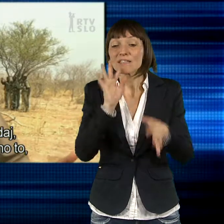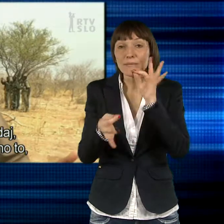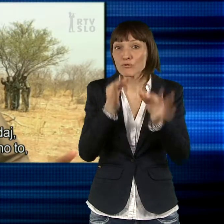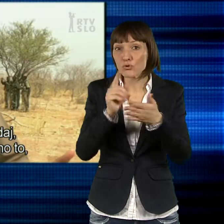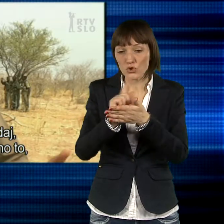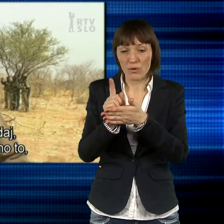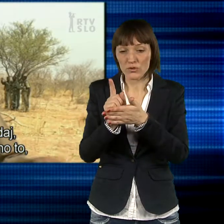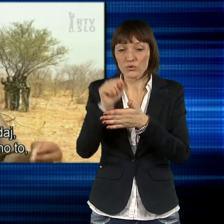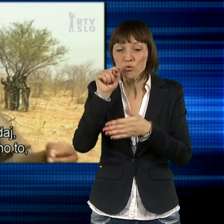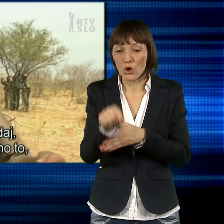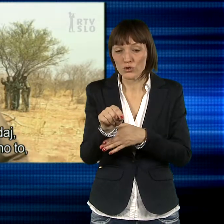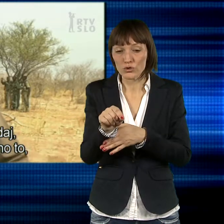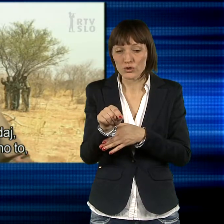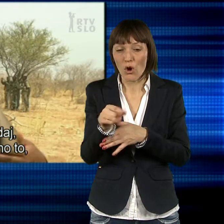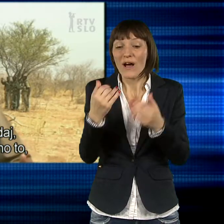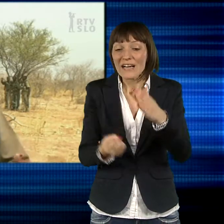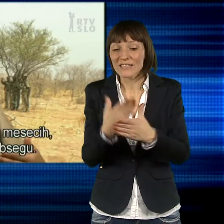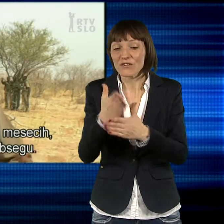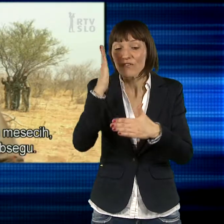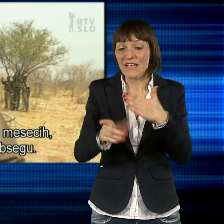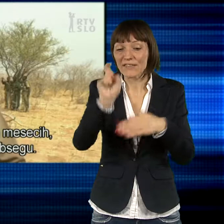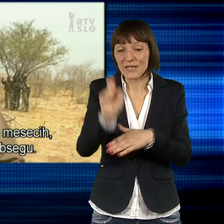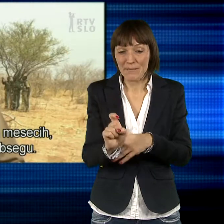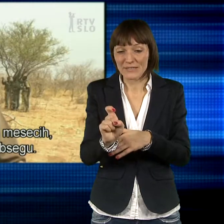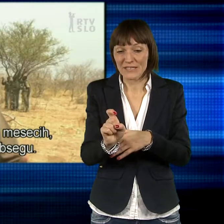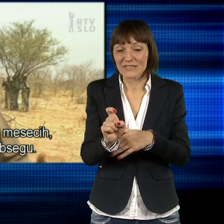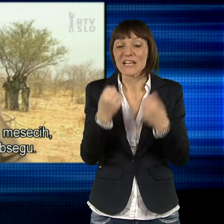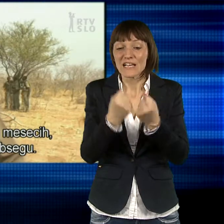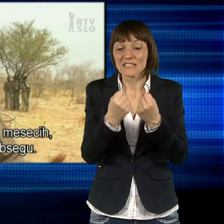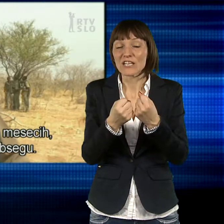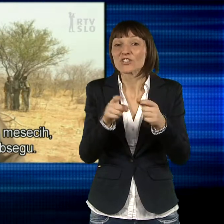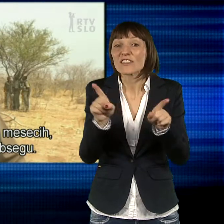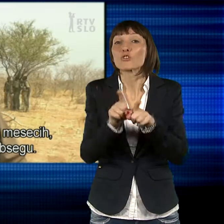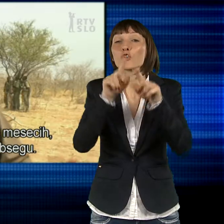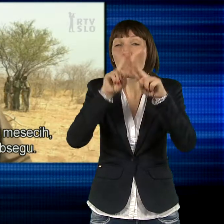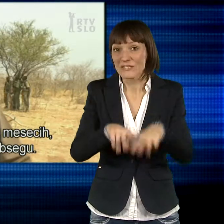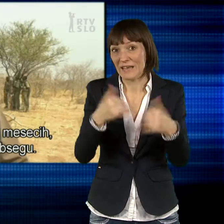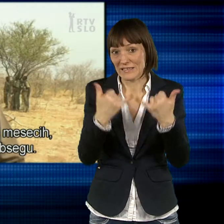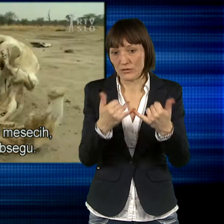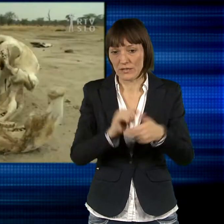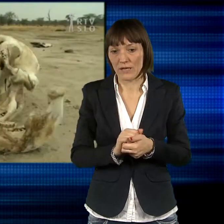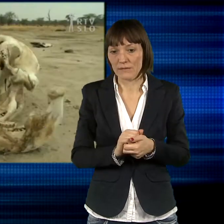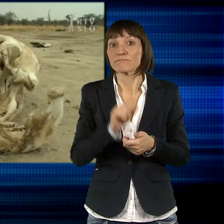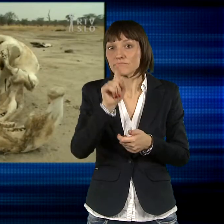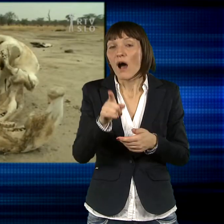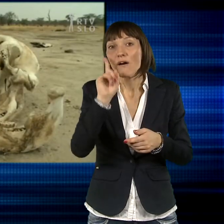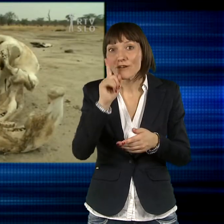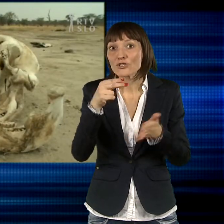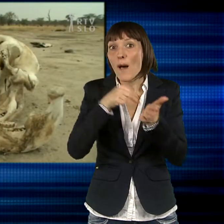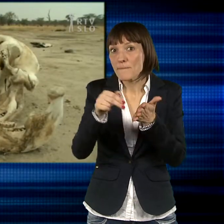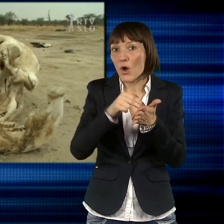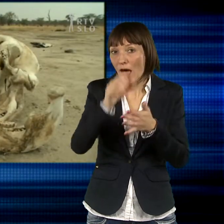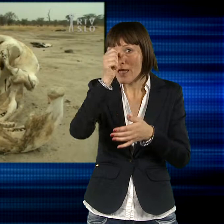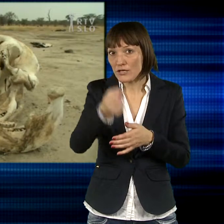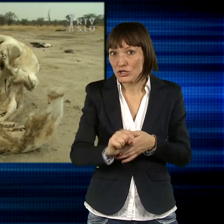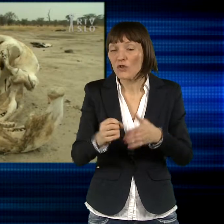now, and what we're doing is basically containing the situation which has developed over the past month or so. Ciljna tržišča slonovine